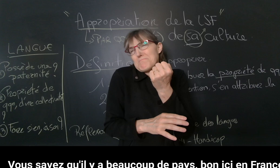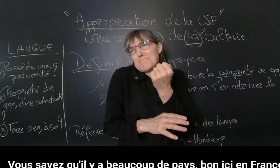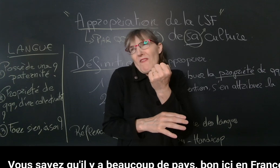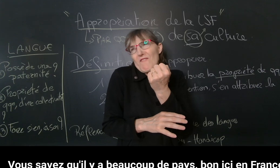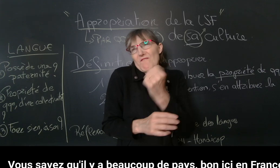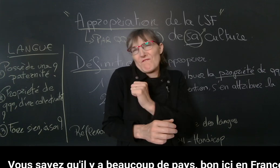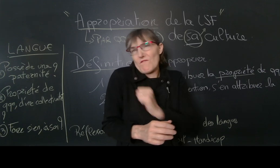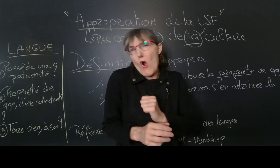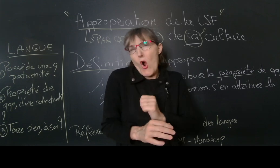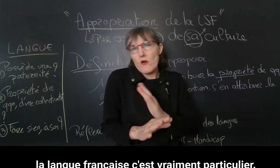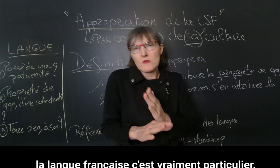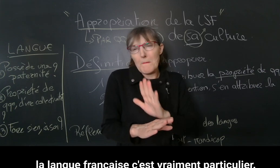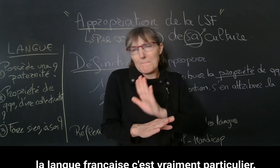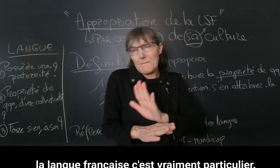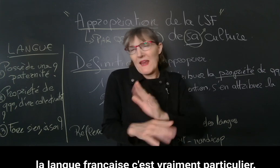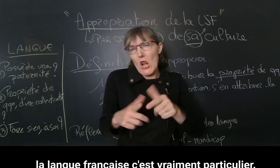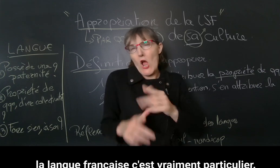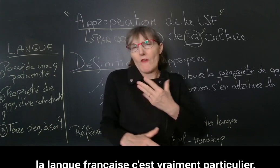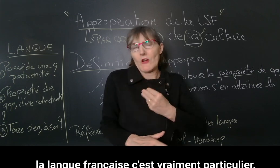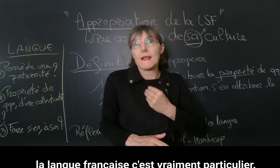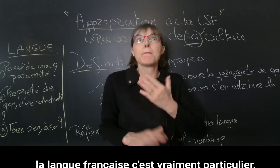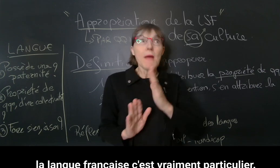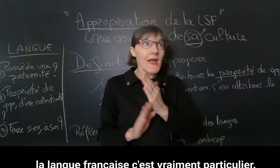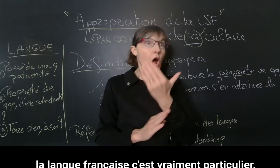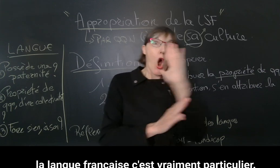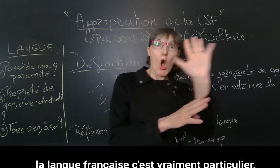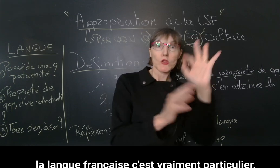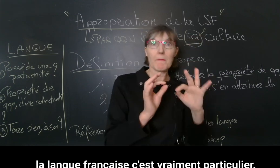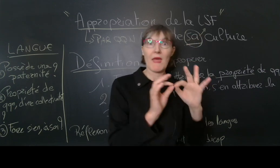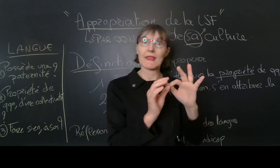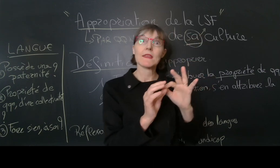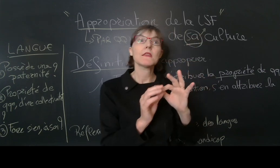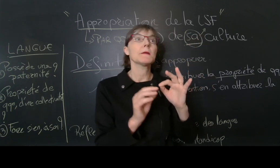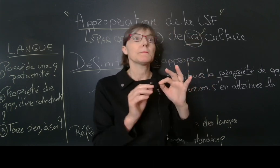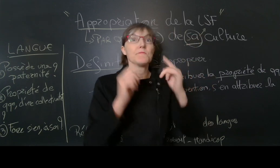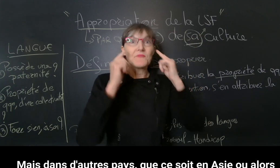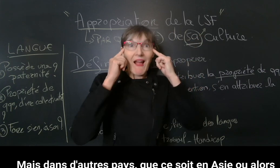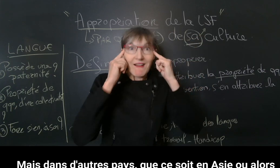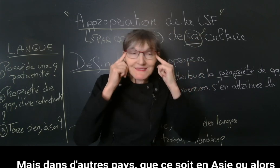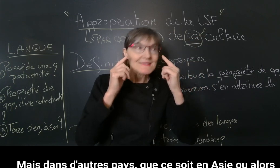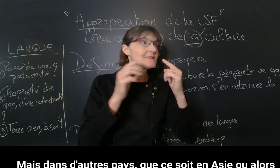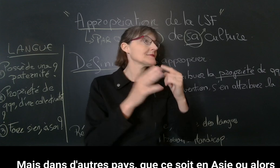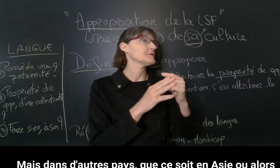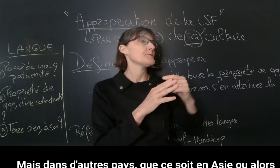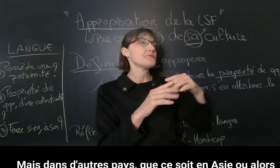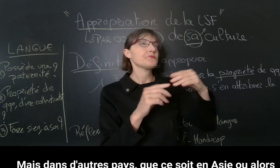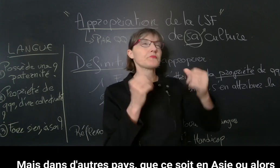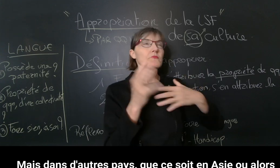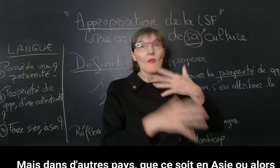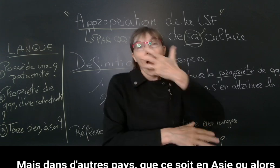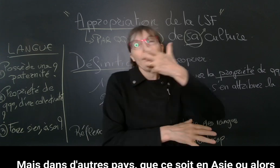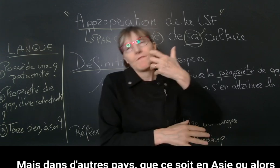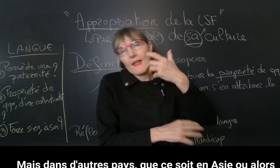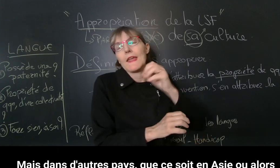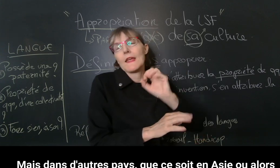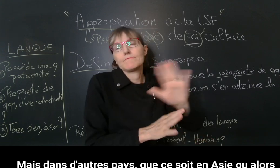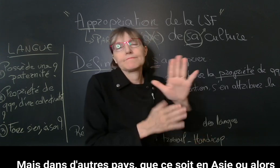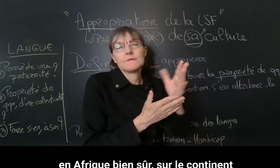ici en france et la langue de française c'est vraiment particulier mais dans d'autres pays que ce soit en asie ou alors pas en